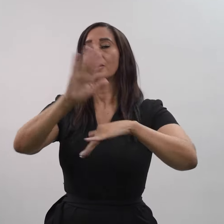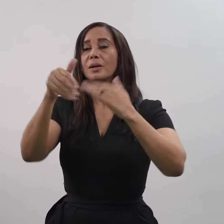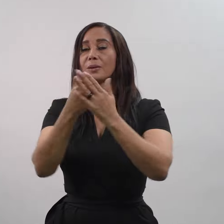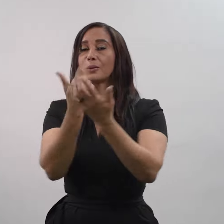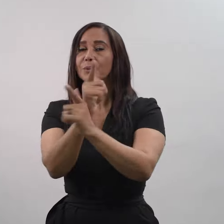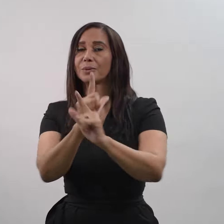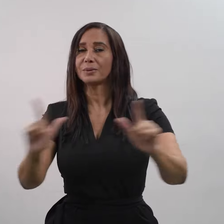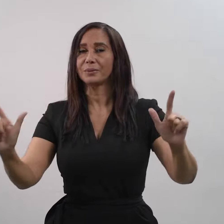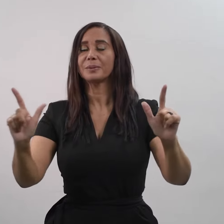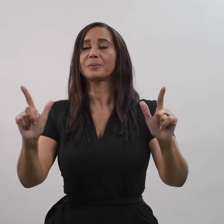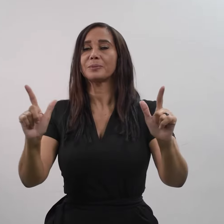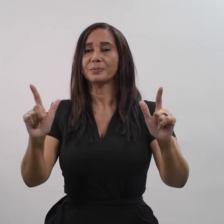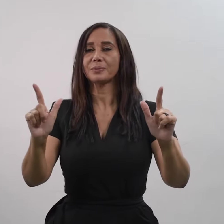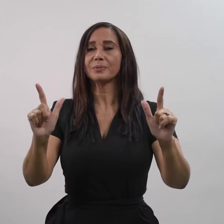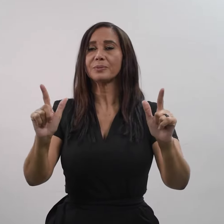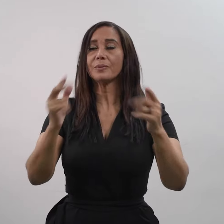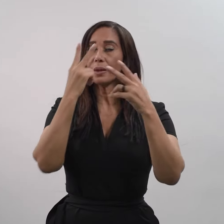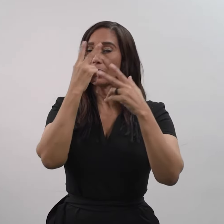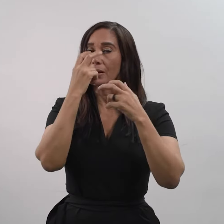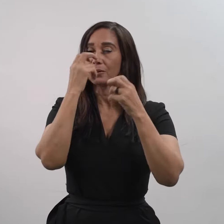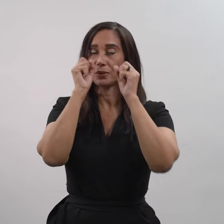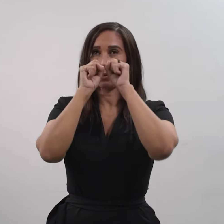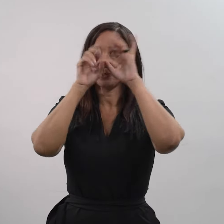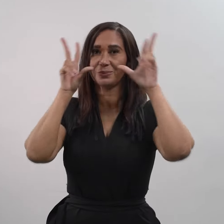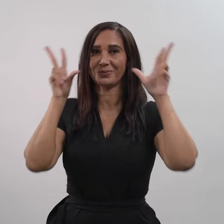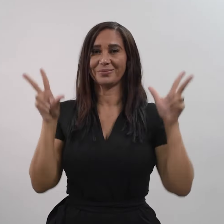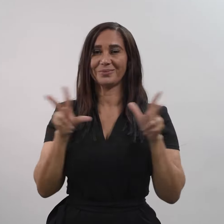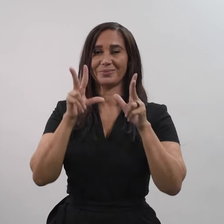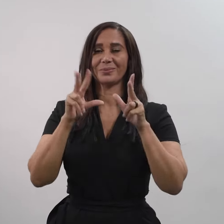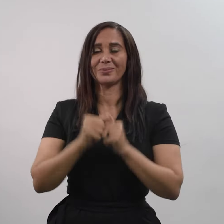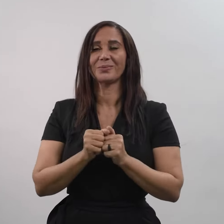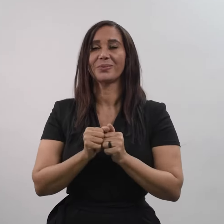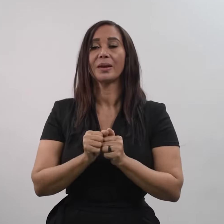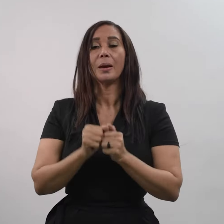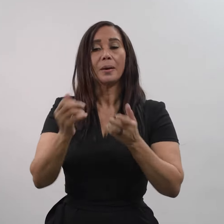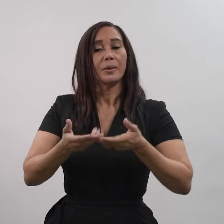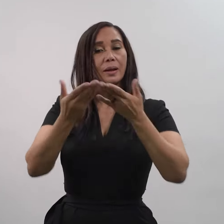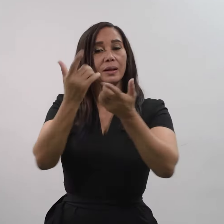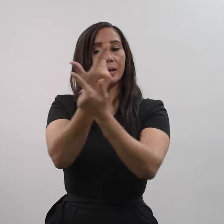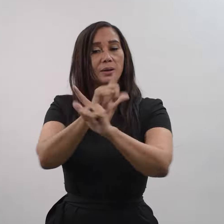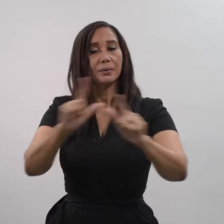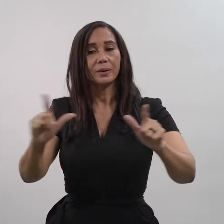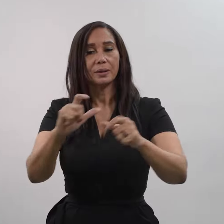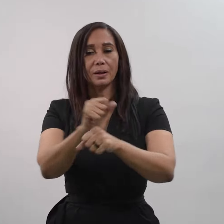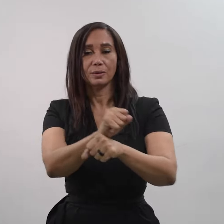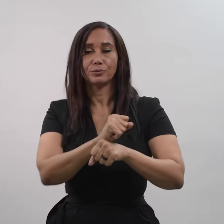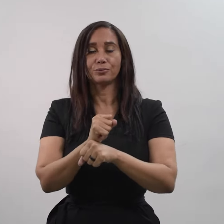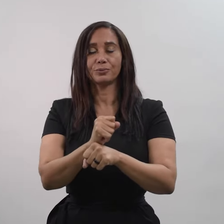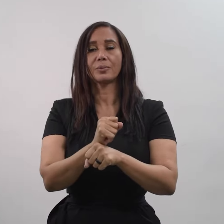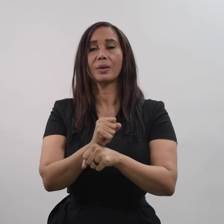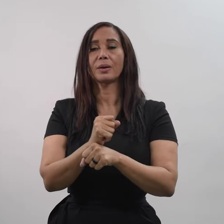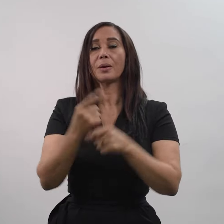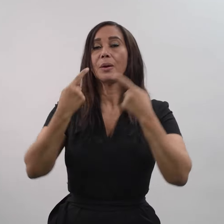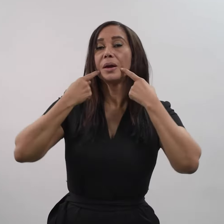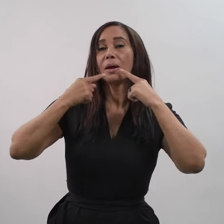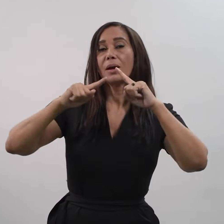libertad y a los ciegos la vista, para dar libertad a los oprimidos, para anunciar el año de gracia